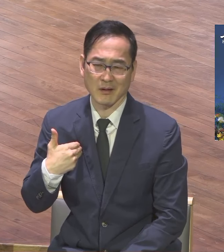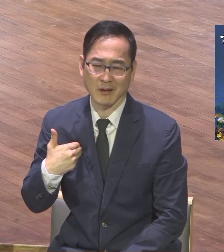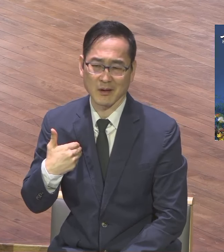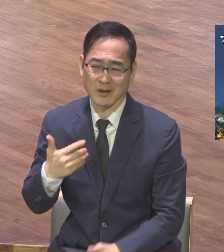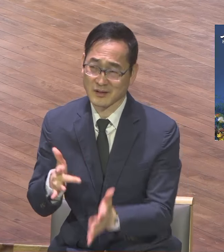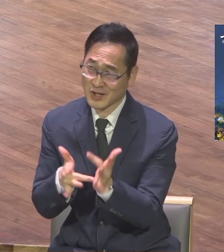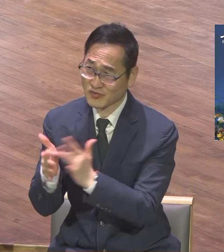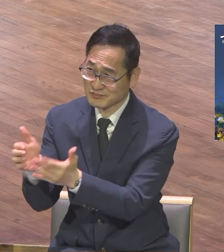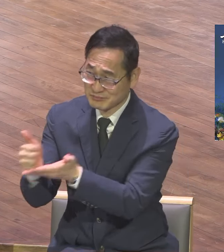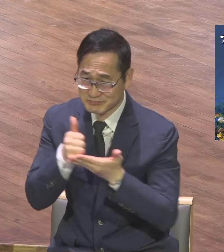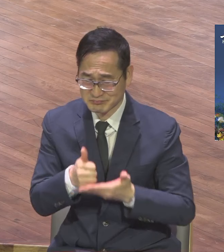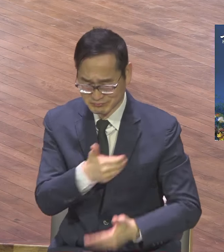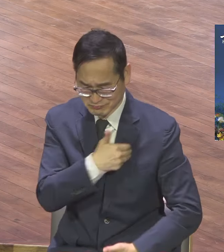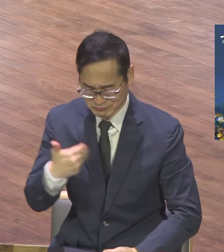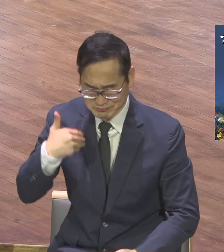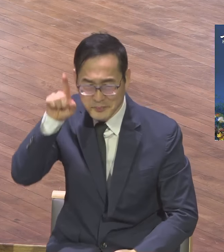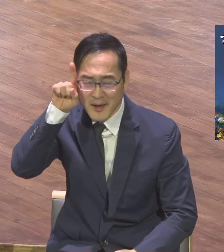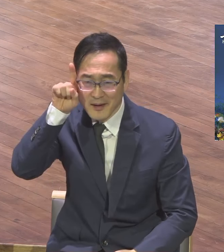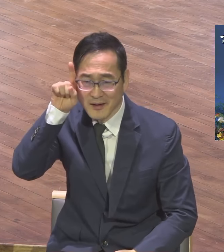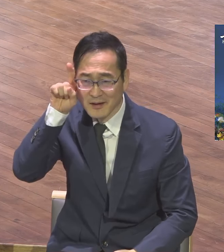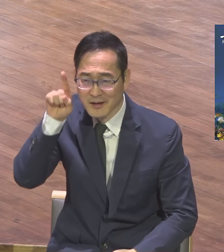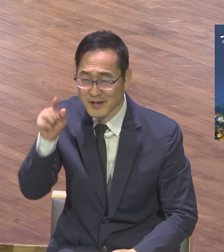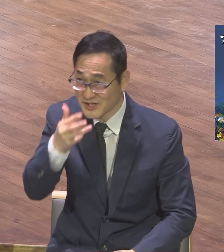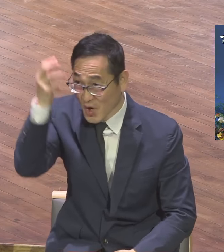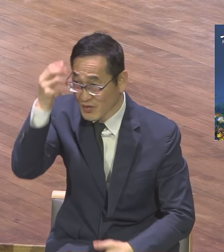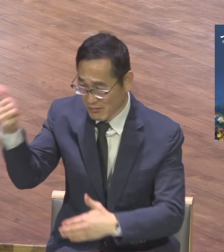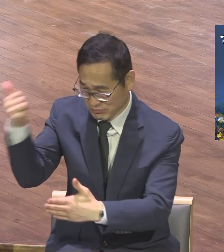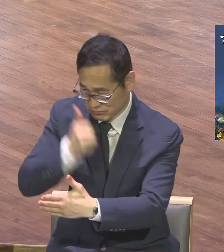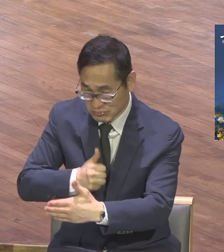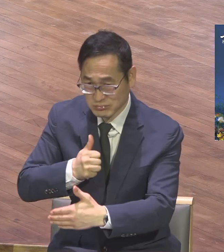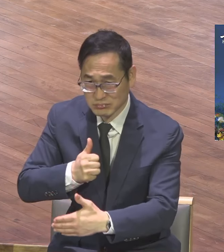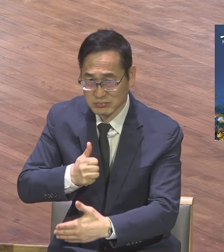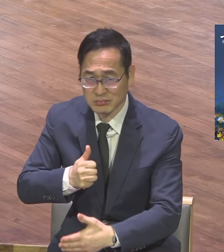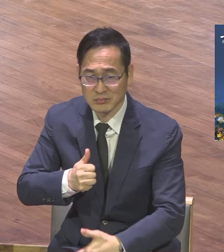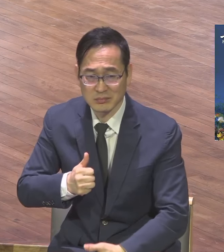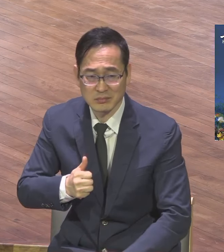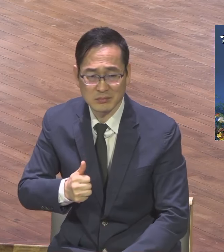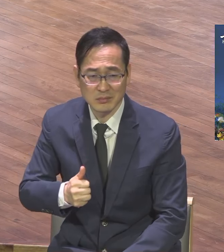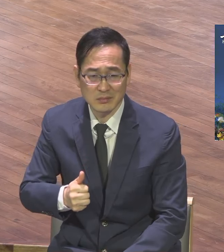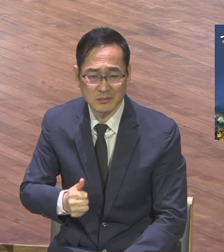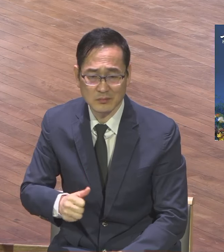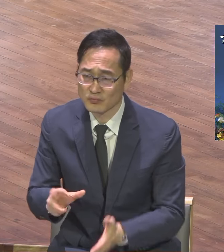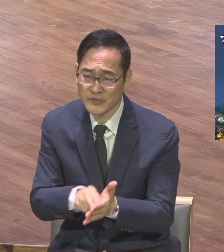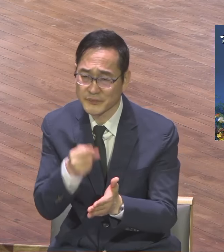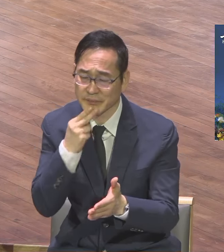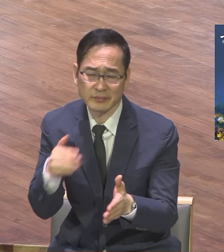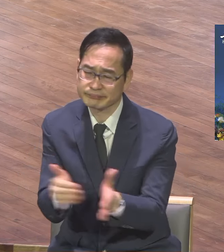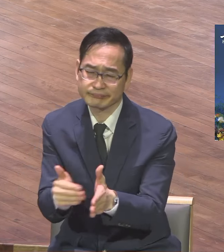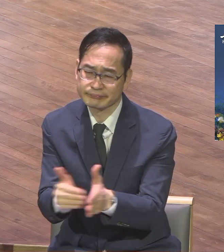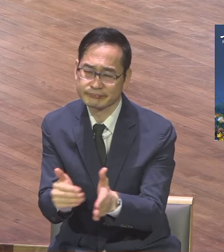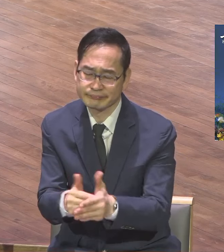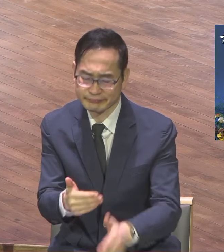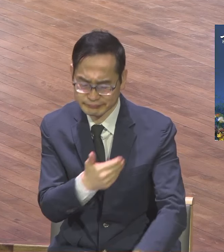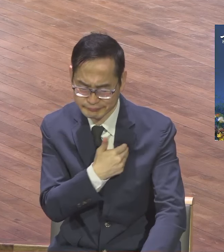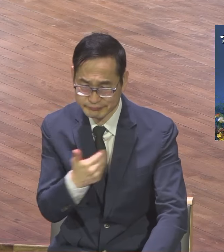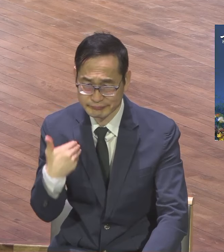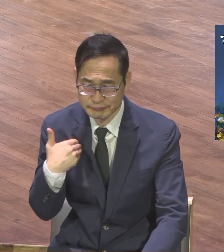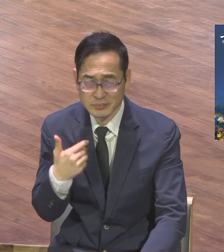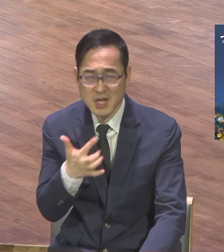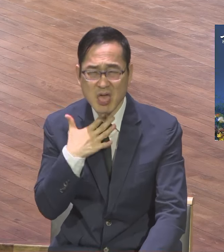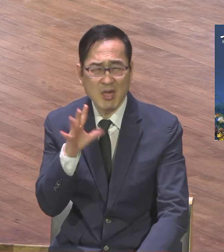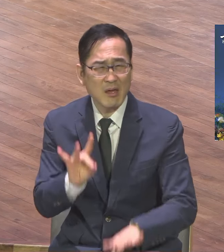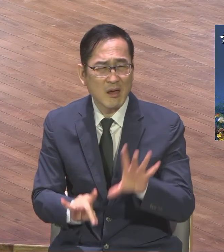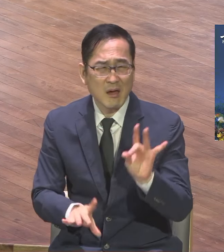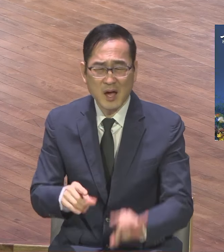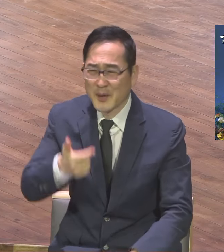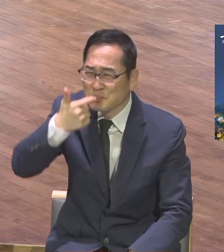안에 계십니다. 성령으로 계십니다. 그럼 끝난 거라니까요. 뭐를 그렇게 뭐 갈급해하고 뭘 더 가지려고